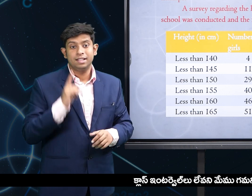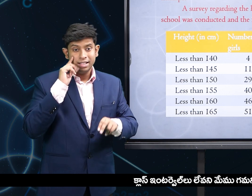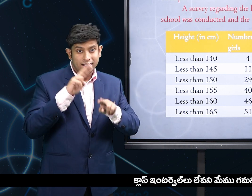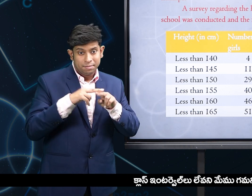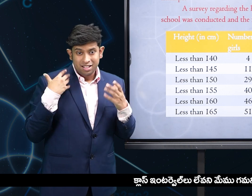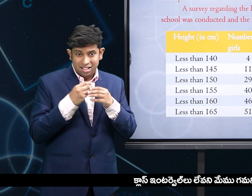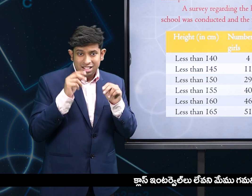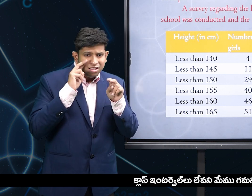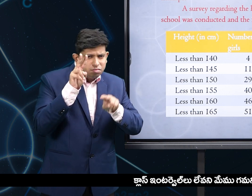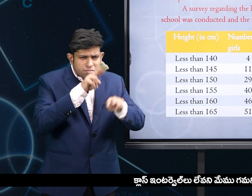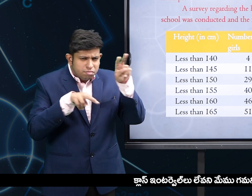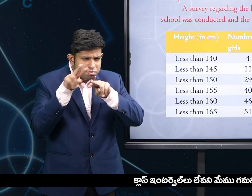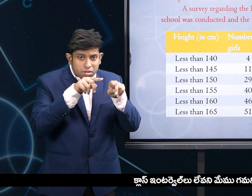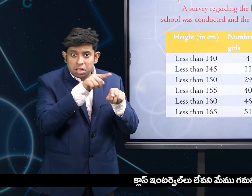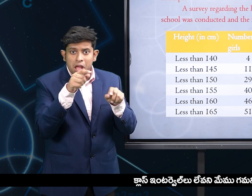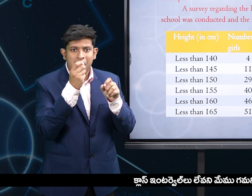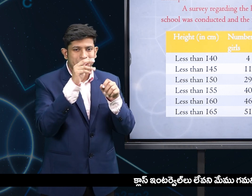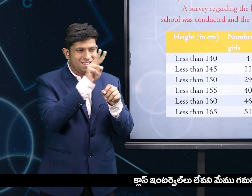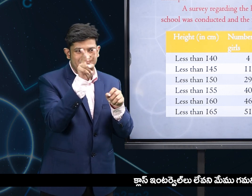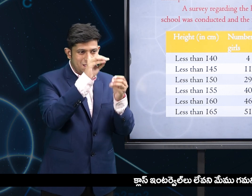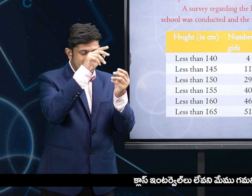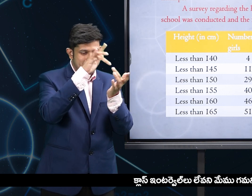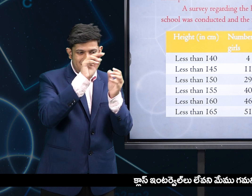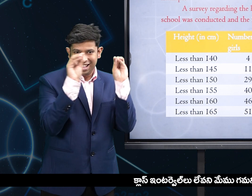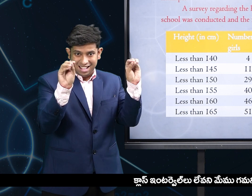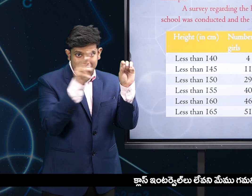క్లాస్ ఇంటర్వెల్లు లేవని మనం గమనిస్తే వాటిని మార్చాలి.